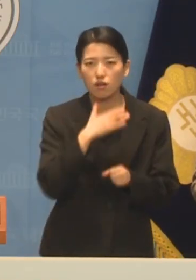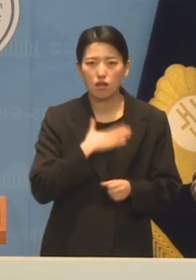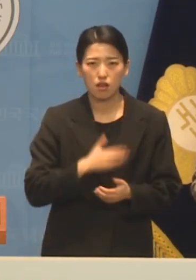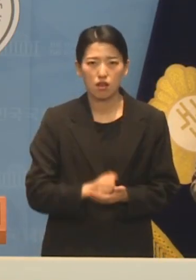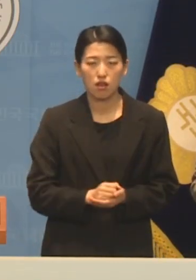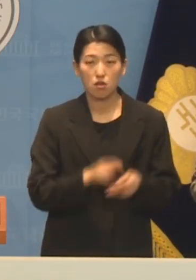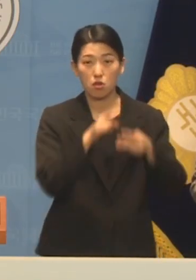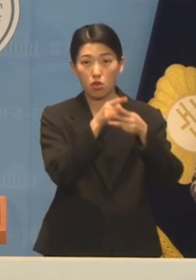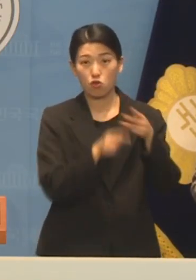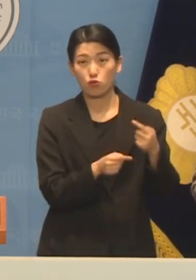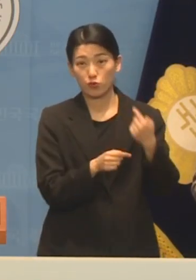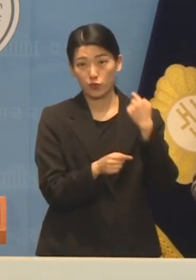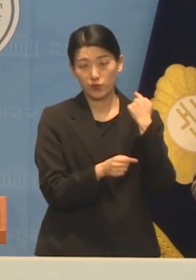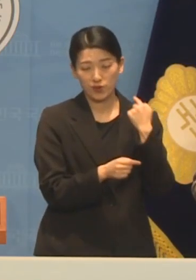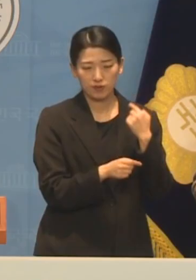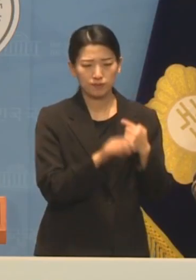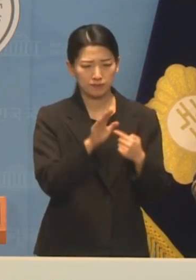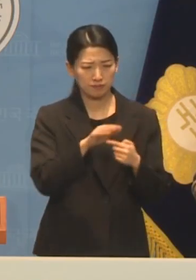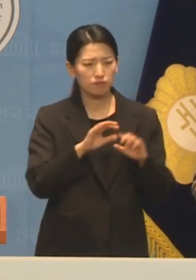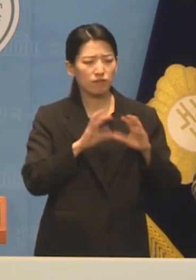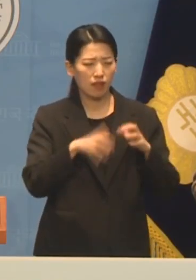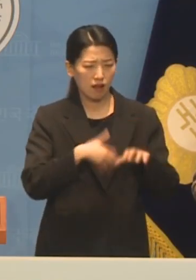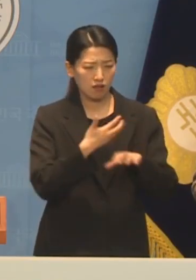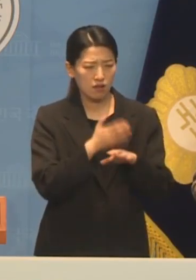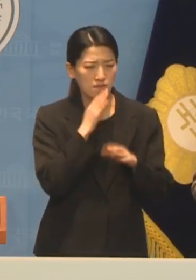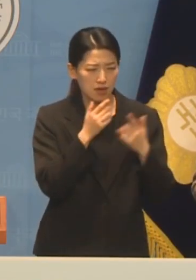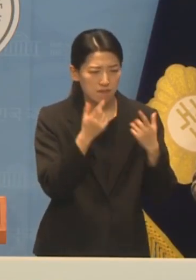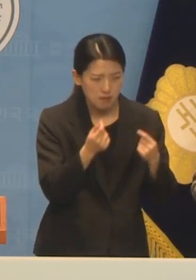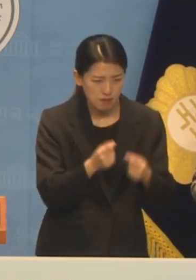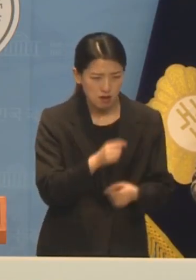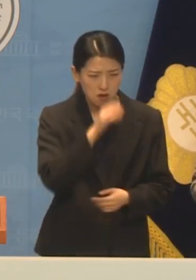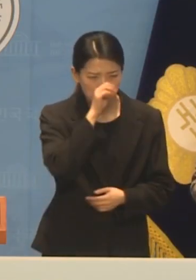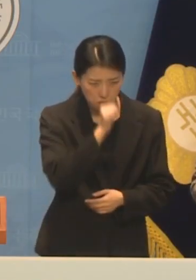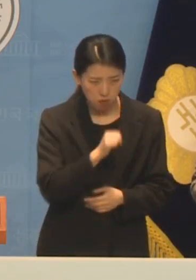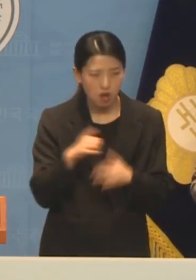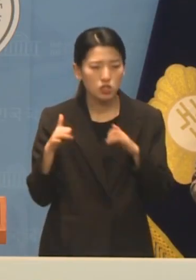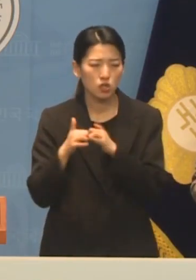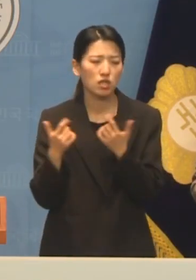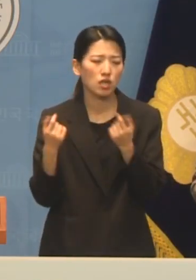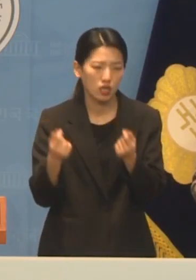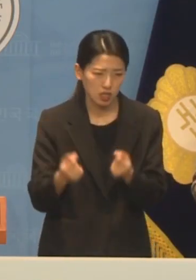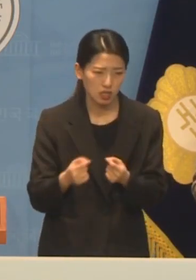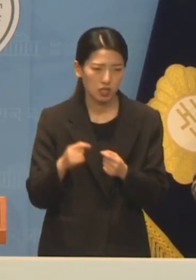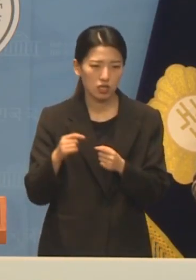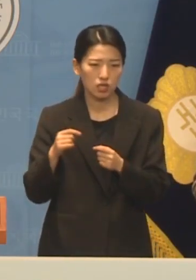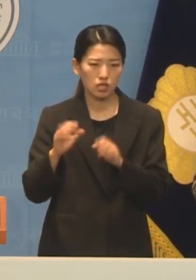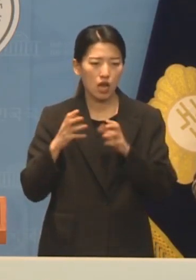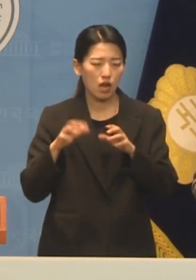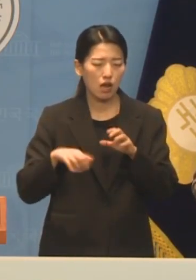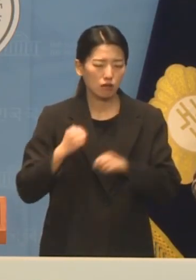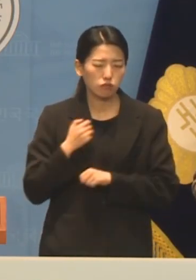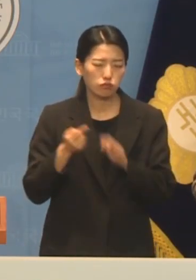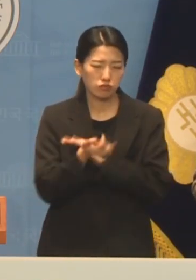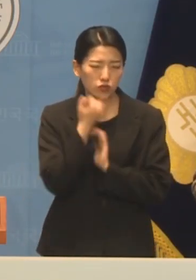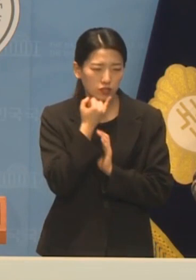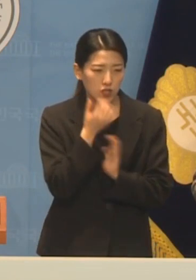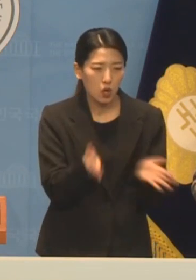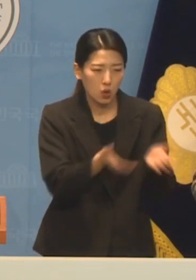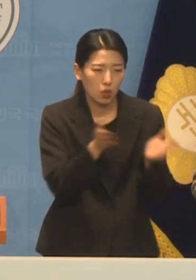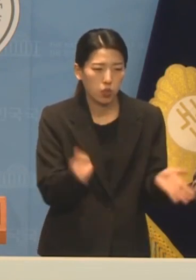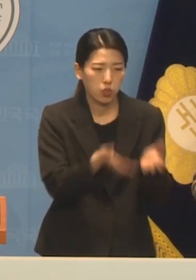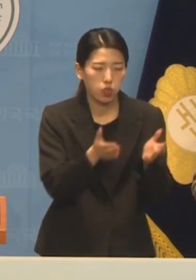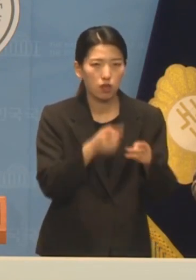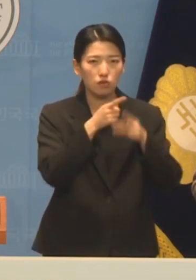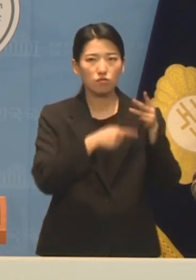뒤에서 내란을 정당화하고 부추기고 동조한 자들이 있었기에 윤석열이 계엄령 폭주로 내달릴